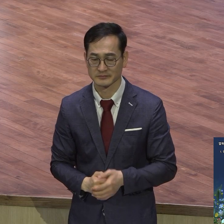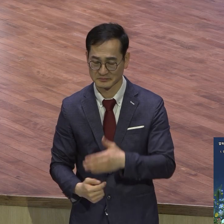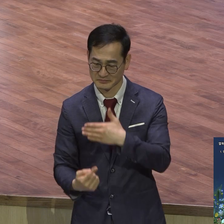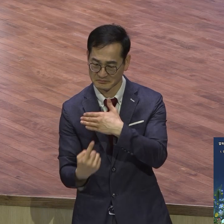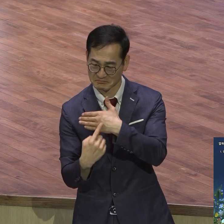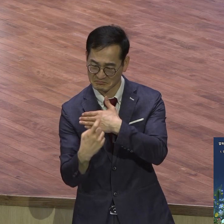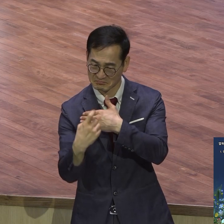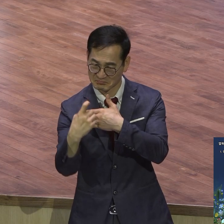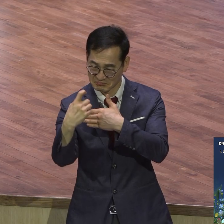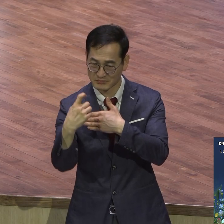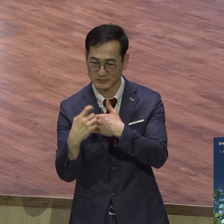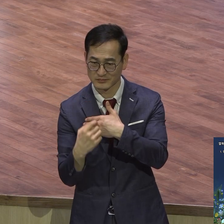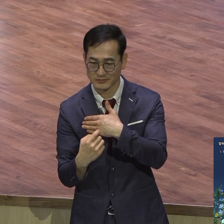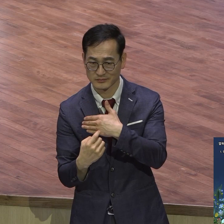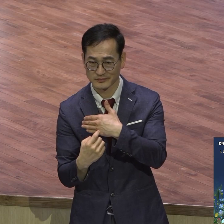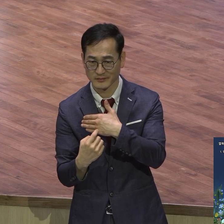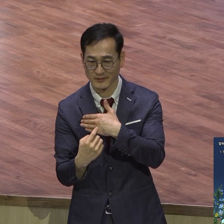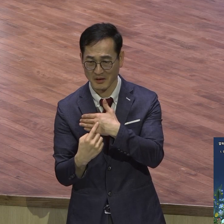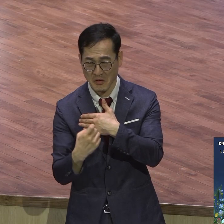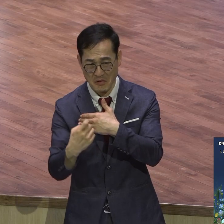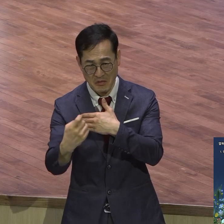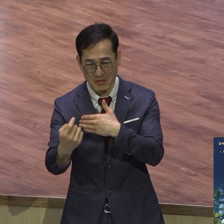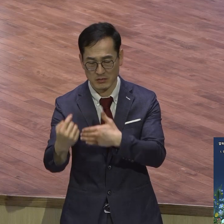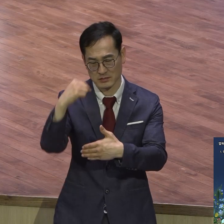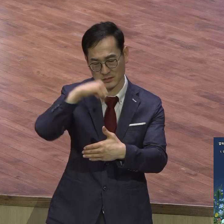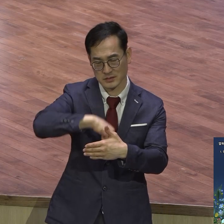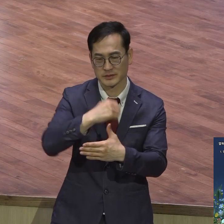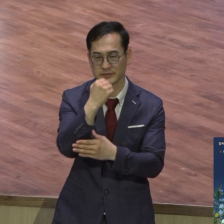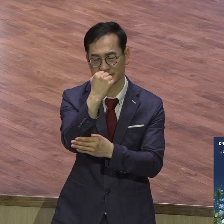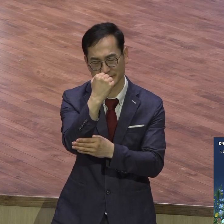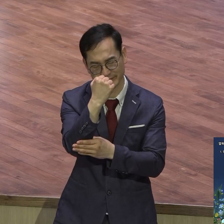저주스러운 말씀이죠. 회칠한 무덤이다.